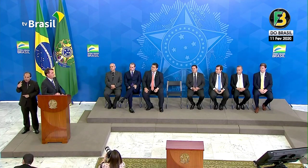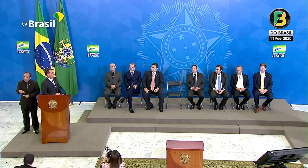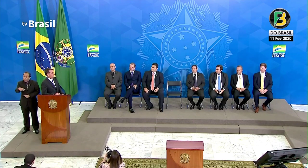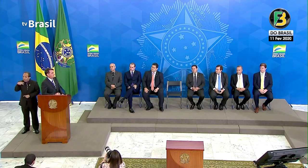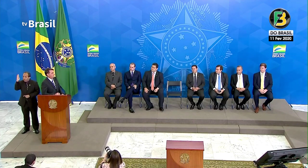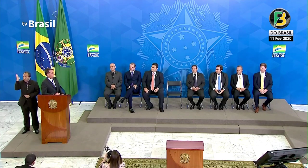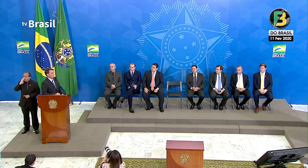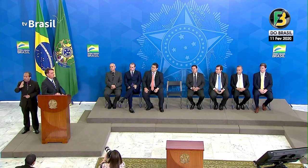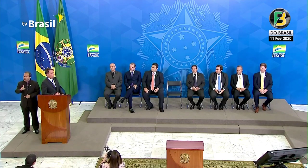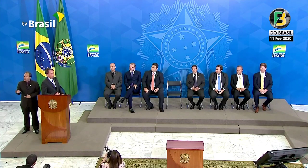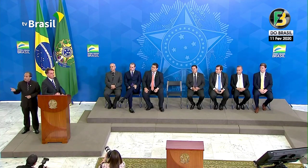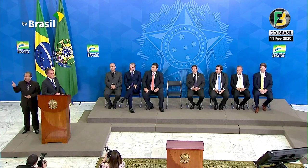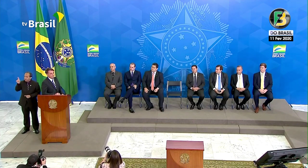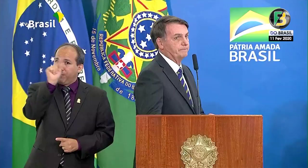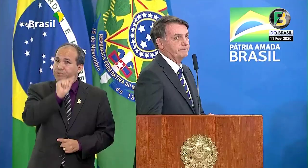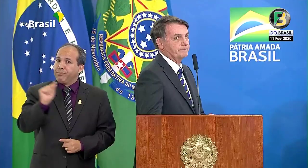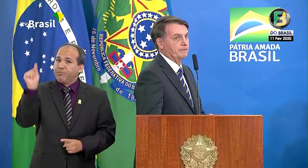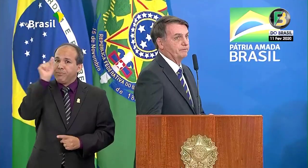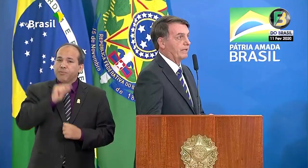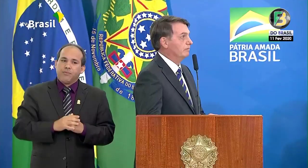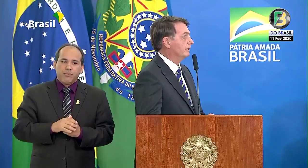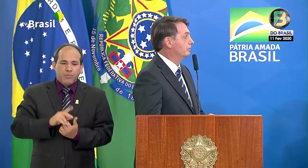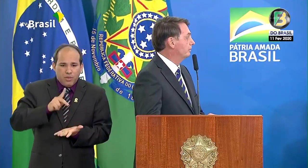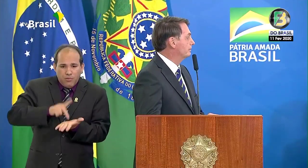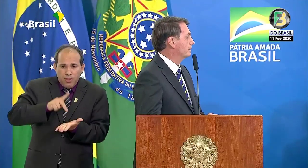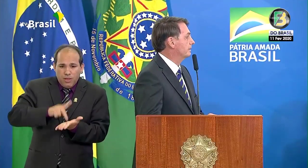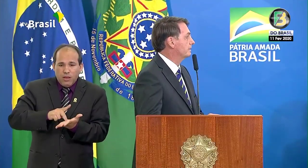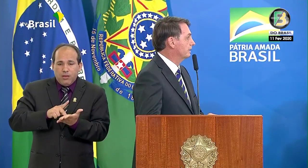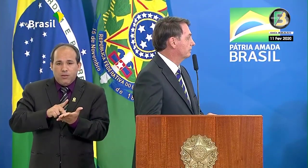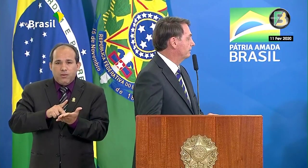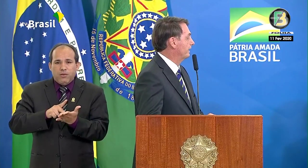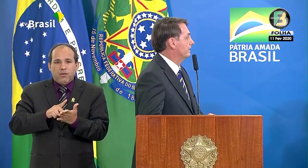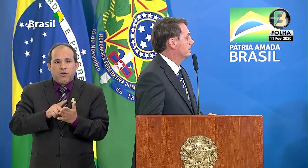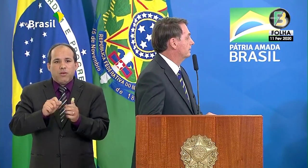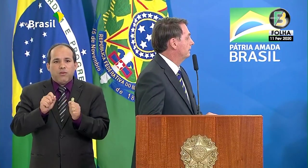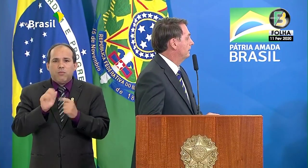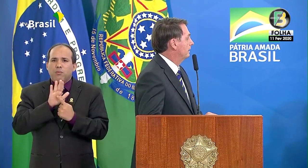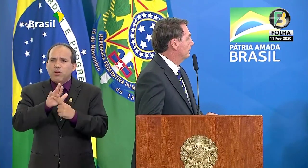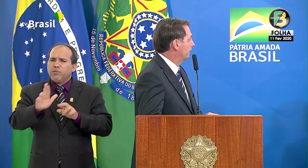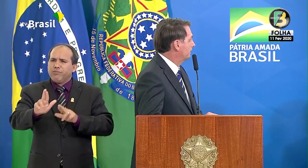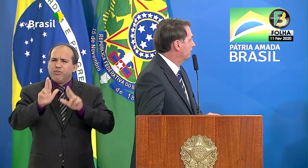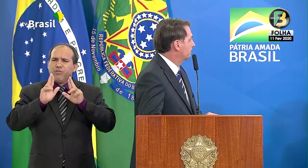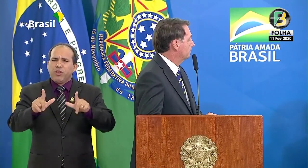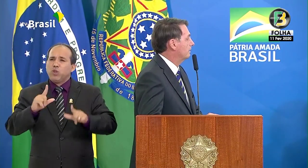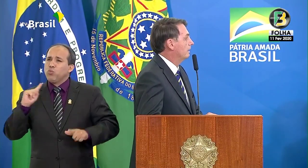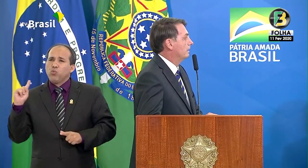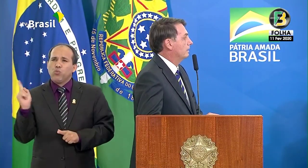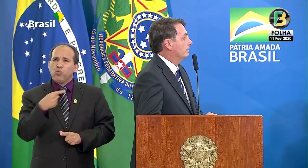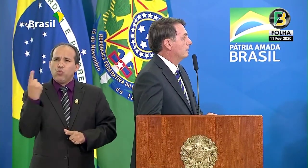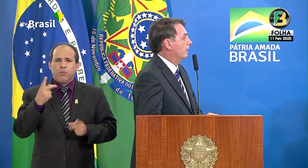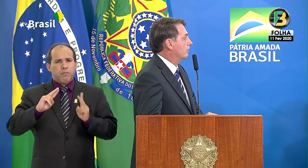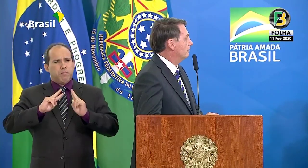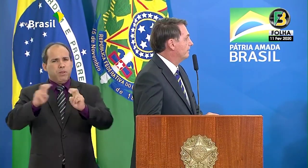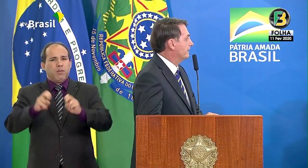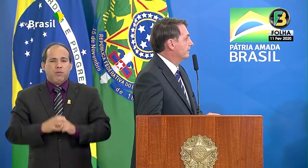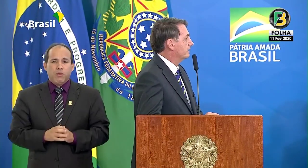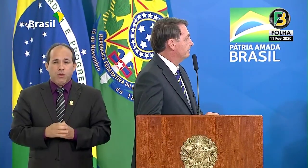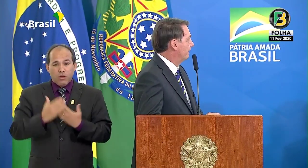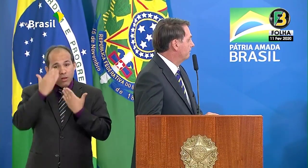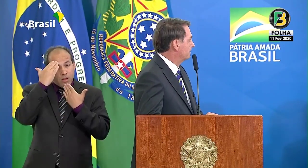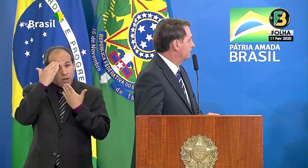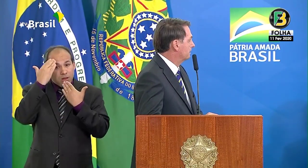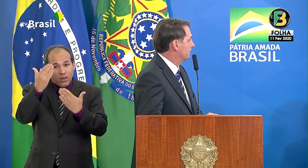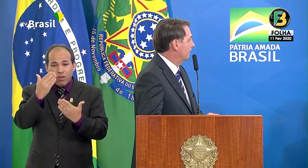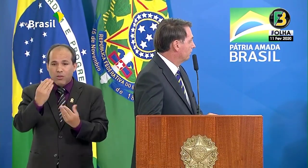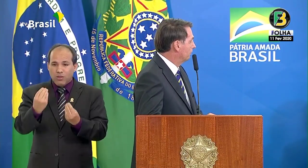Brasil, realmente fará com que todos sintam a diferença. Eu agradeço a convivência